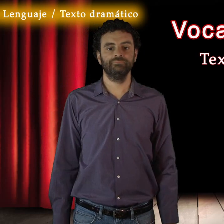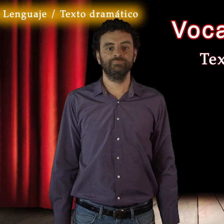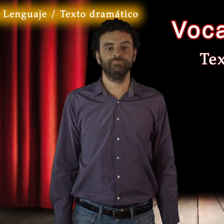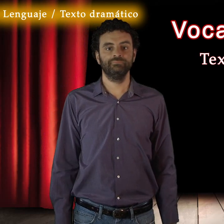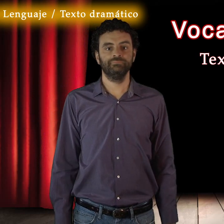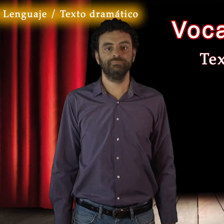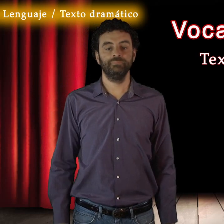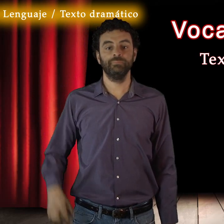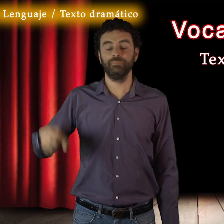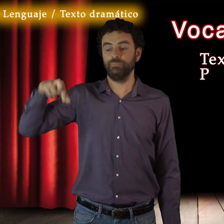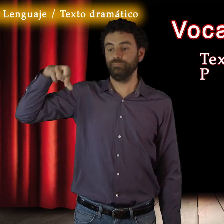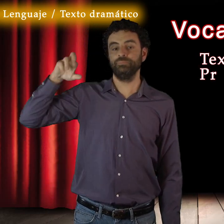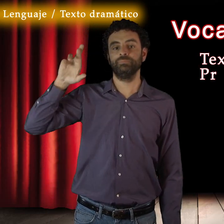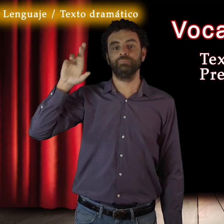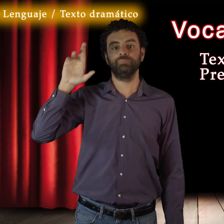dramático presentación